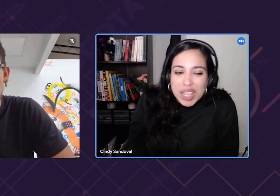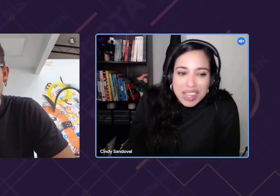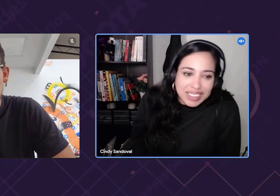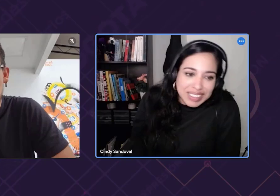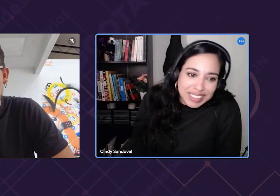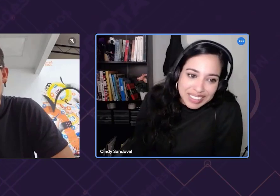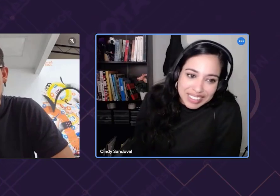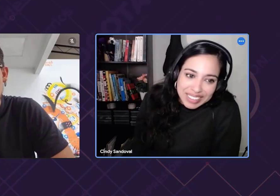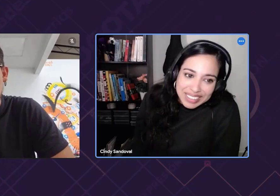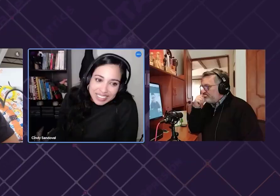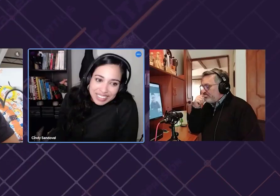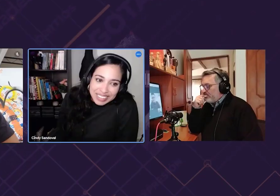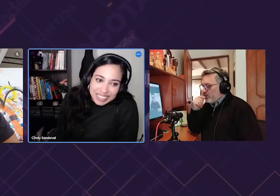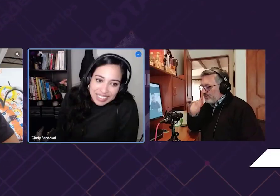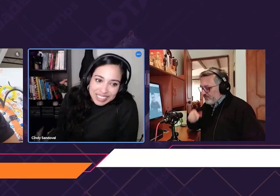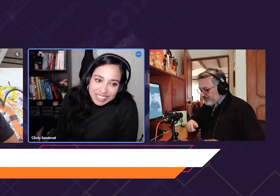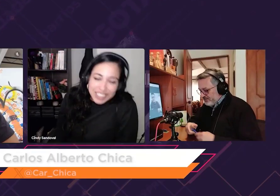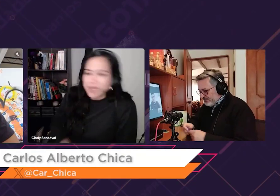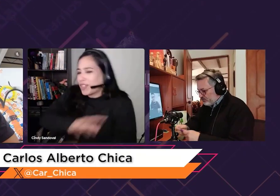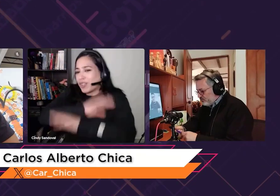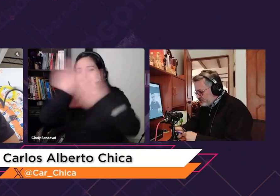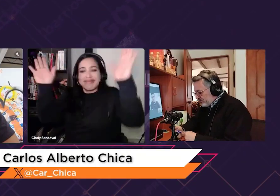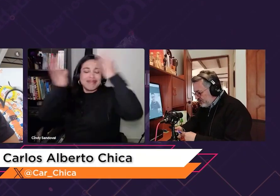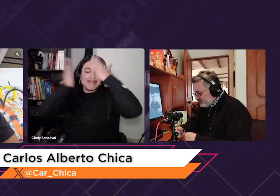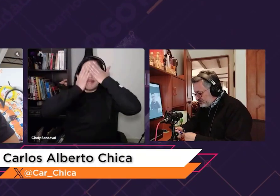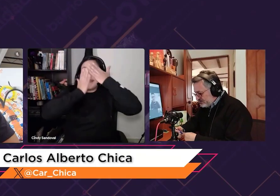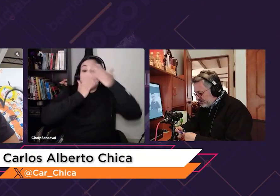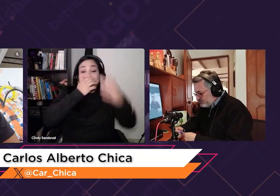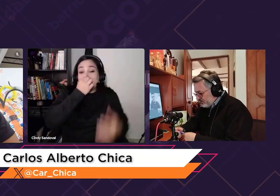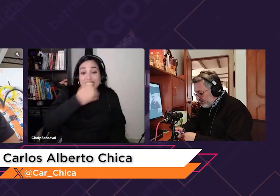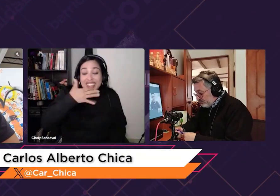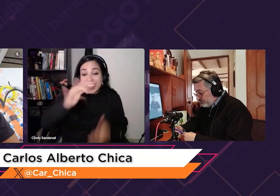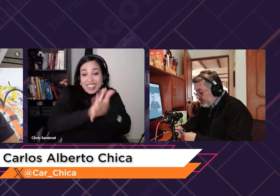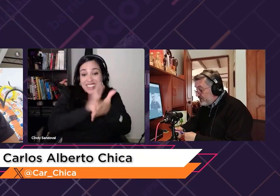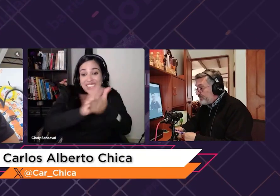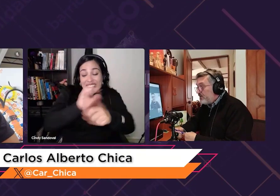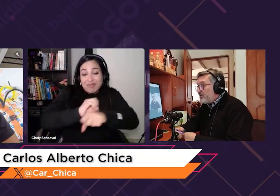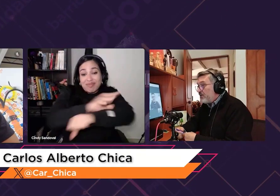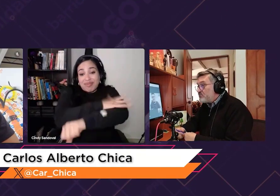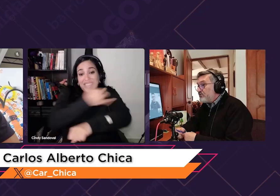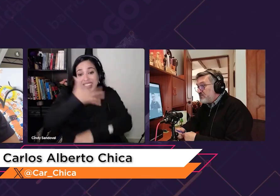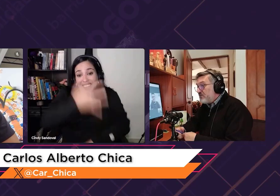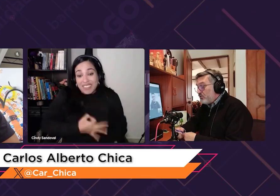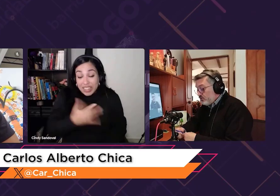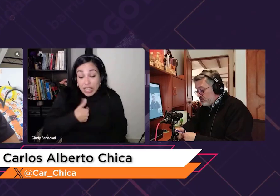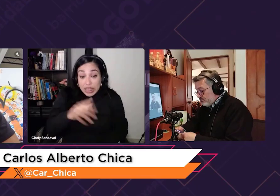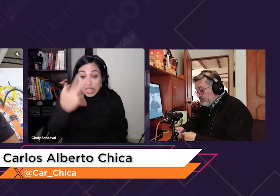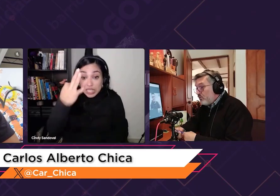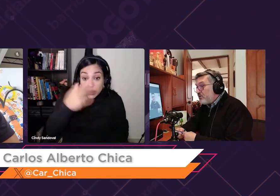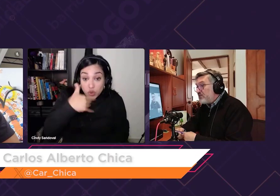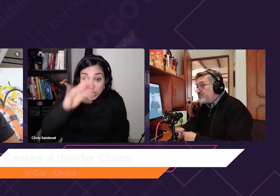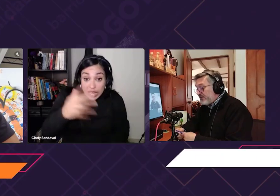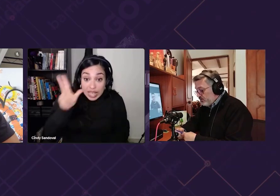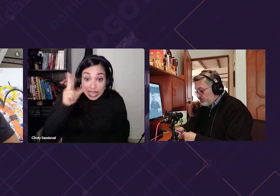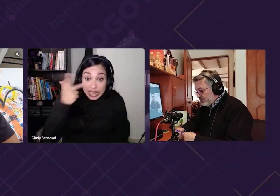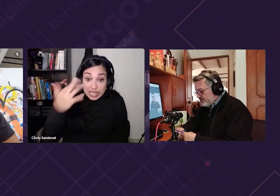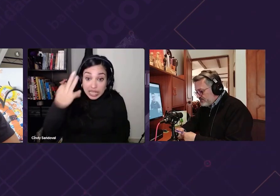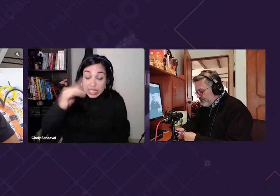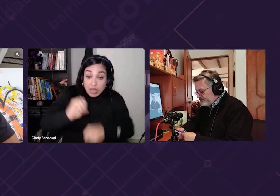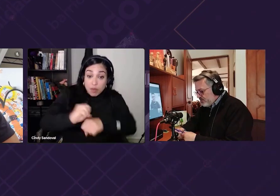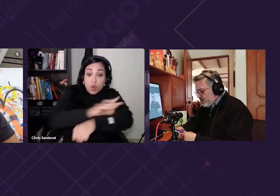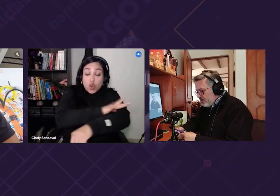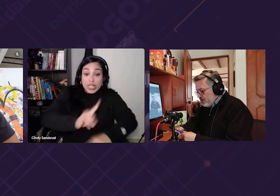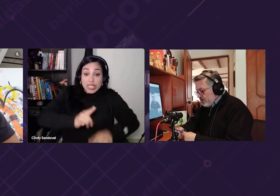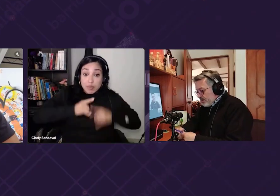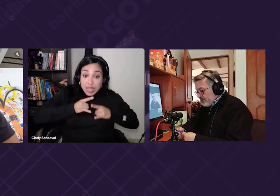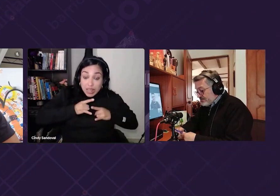la música. No, qué maravilla todo esto que nos estás contando porque es un testimonio muy inspirador,